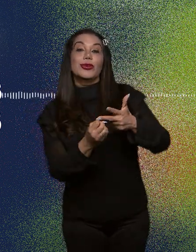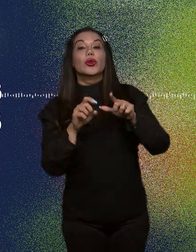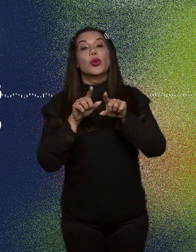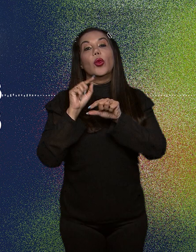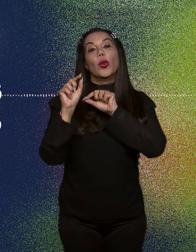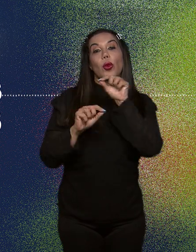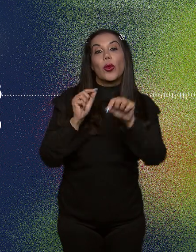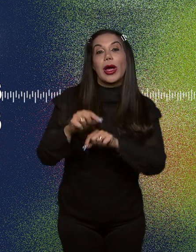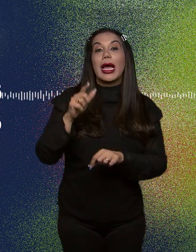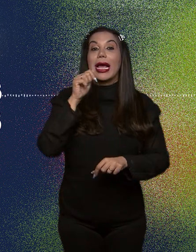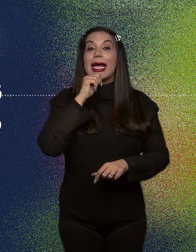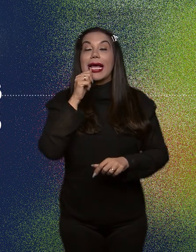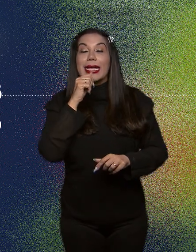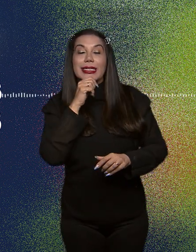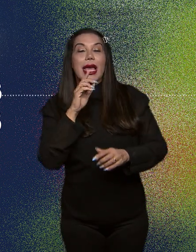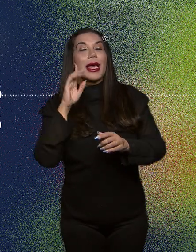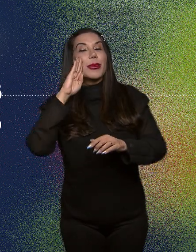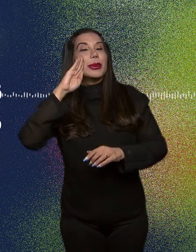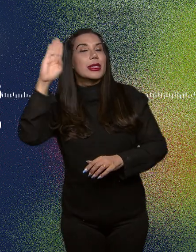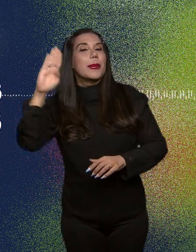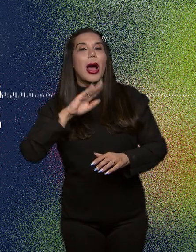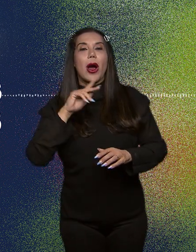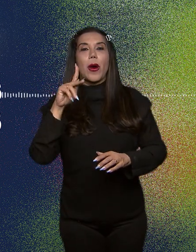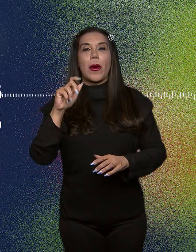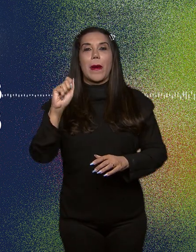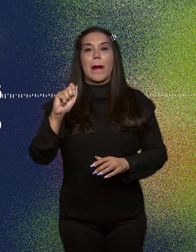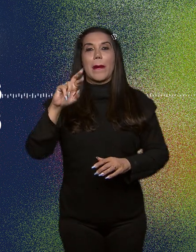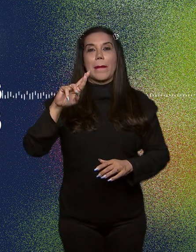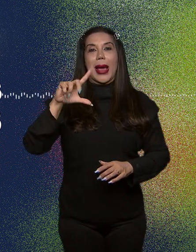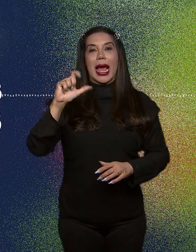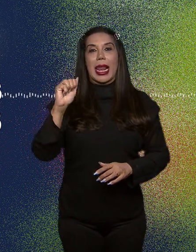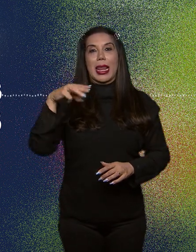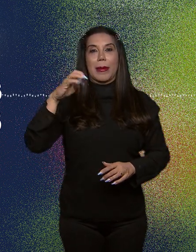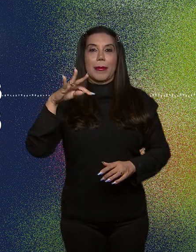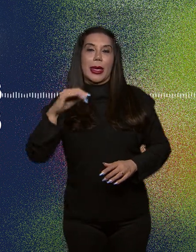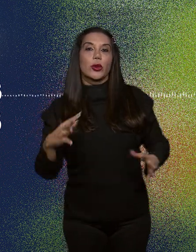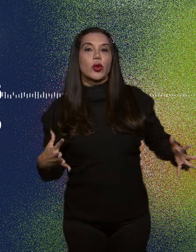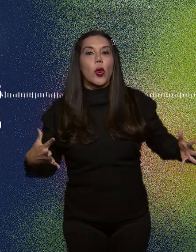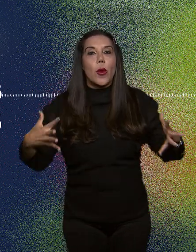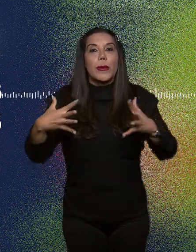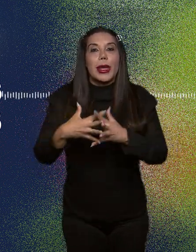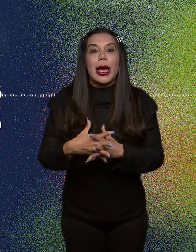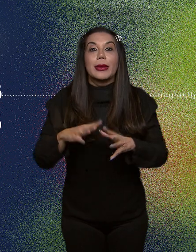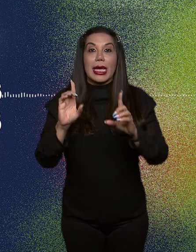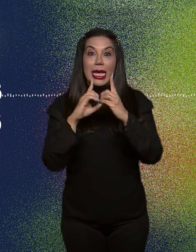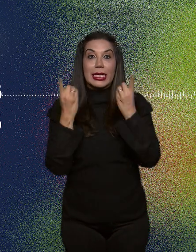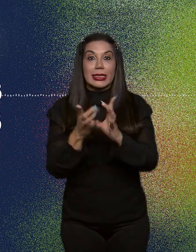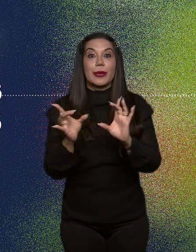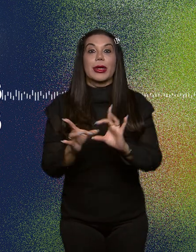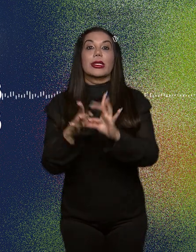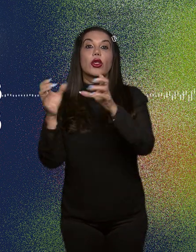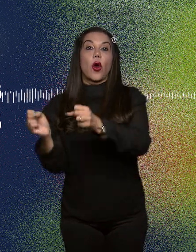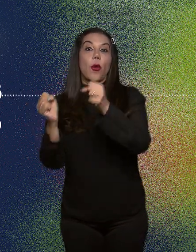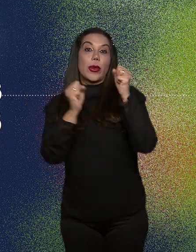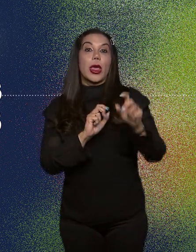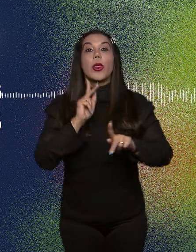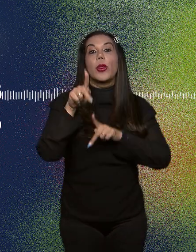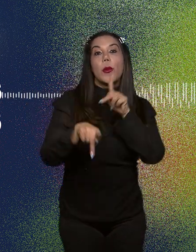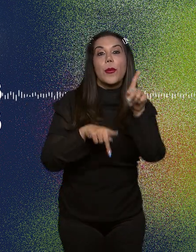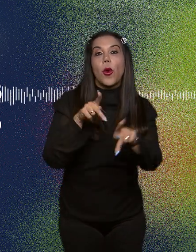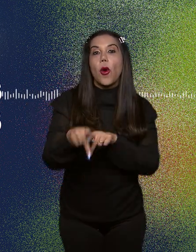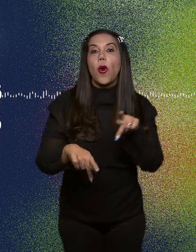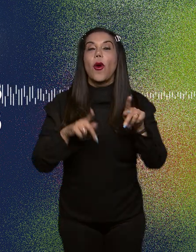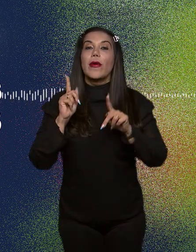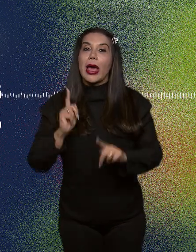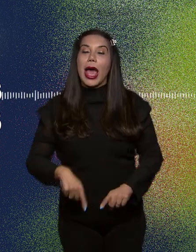A questão do parlamento, tudo. Então, ela é complexa pra caramba, né? A democracia é esse poder do povo que